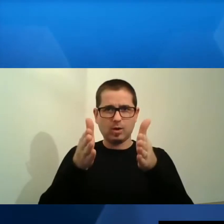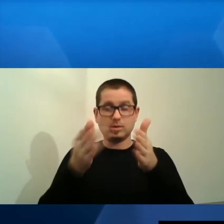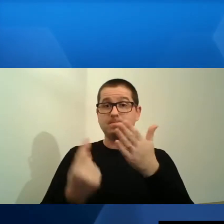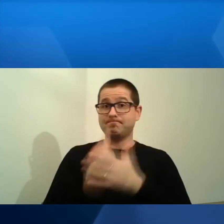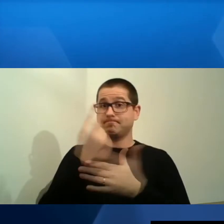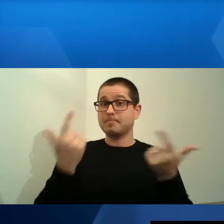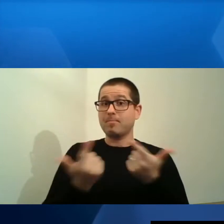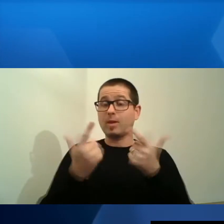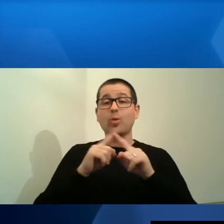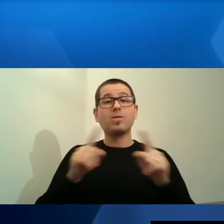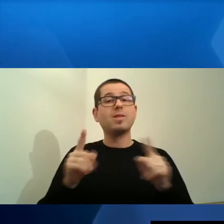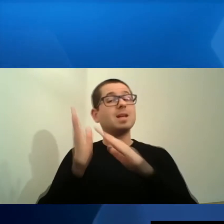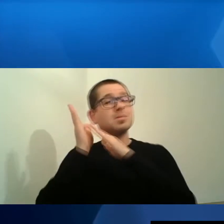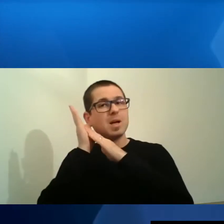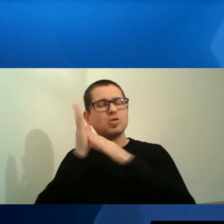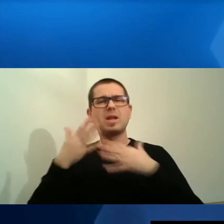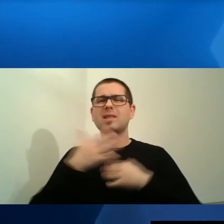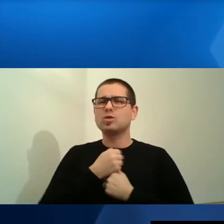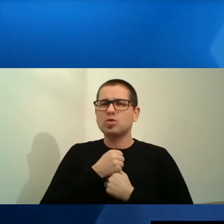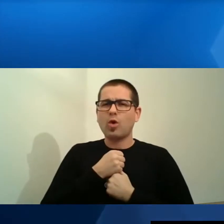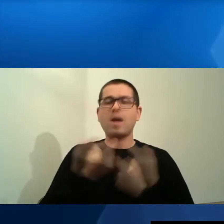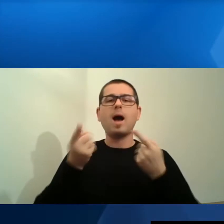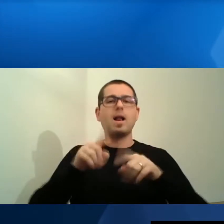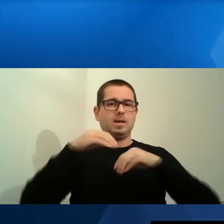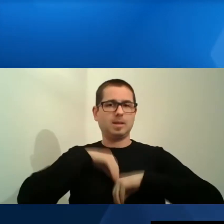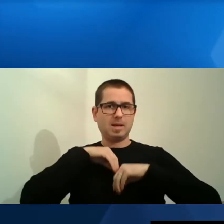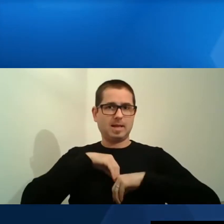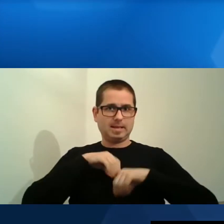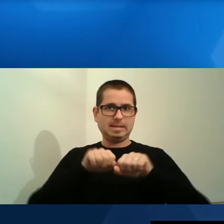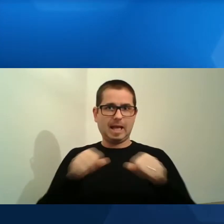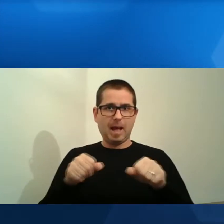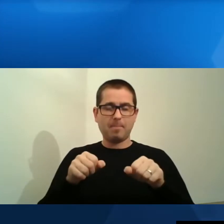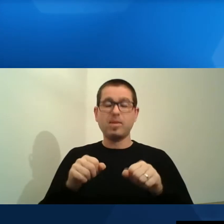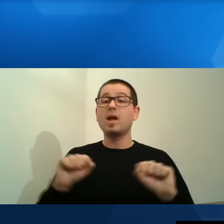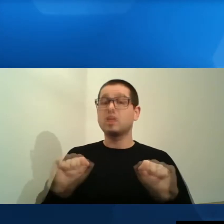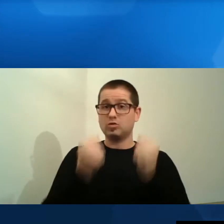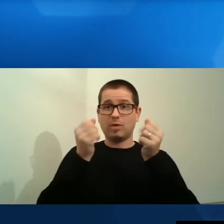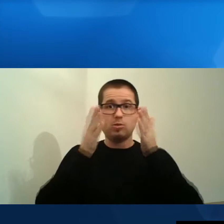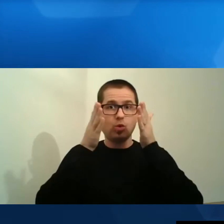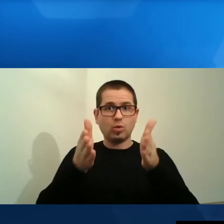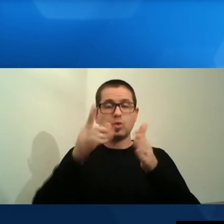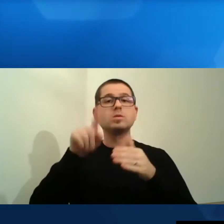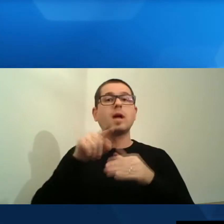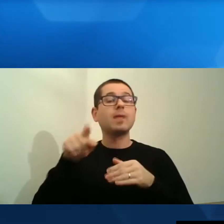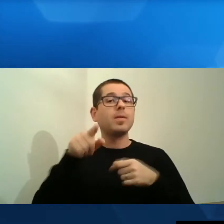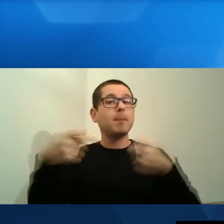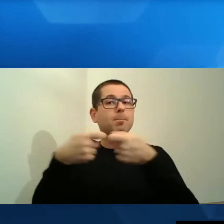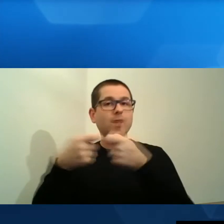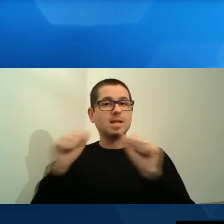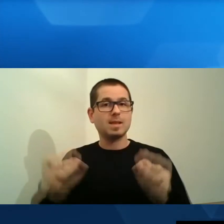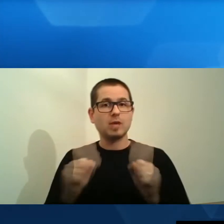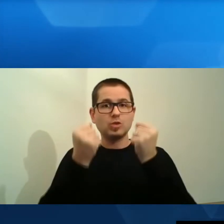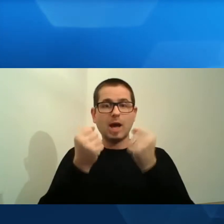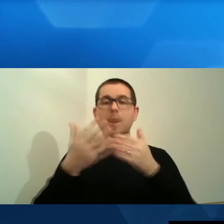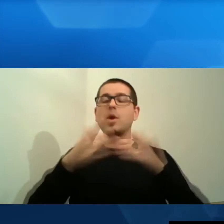zbranost. Pojavi se lahko nespečnost, tesnoba ali depresija. Težave s pozornostjo in s tem